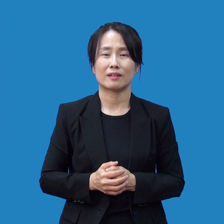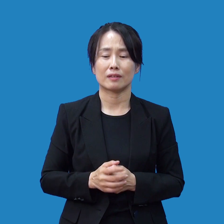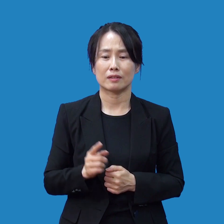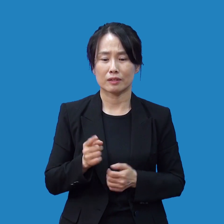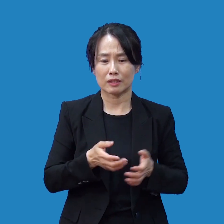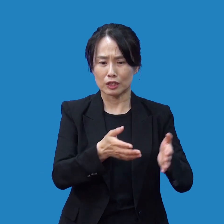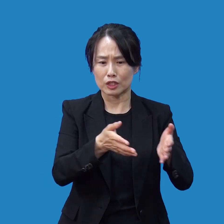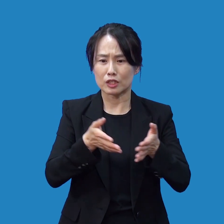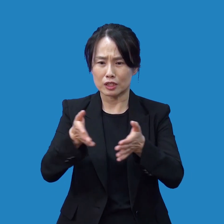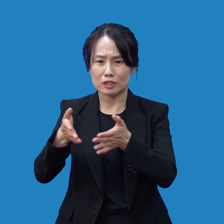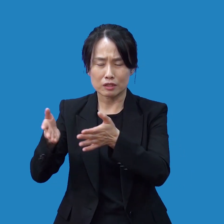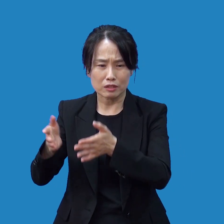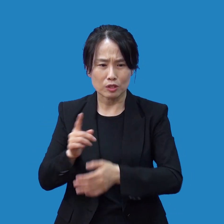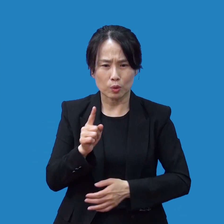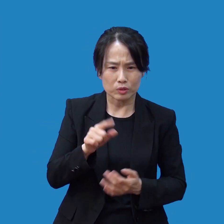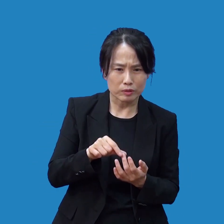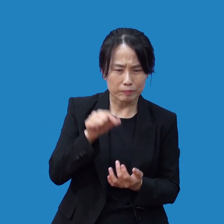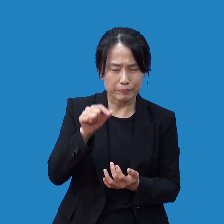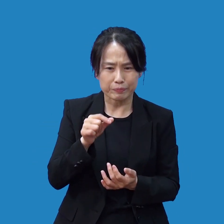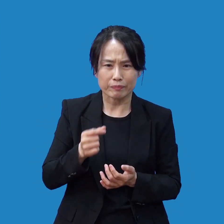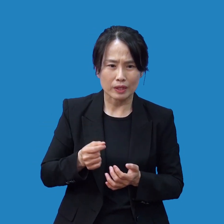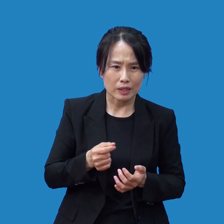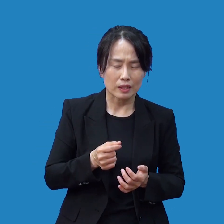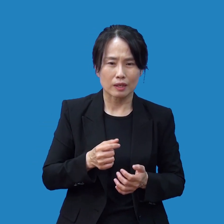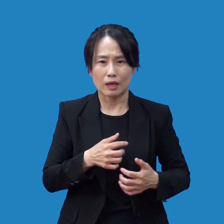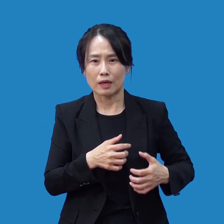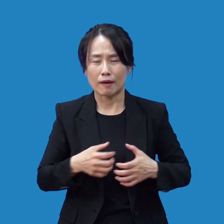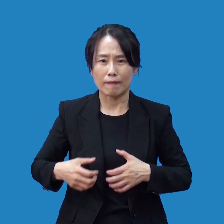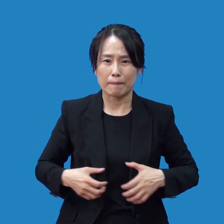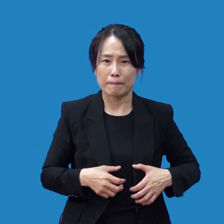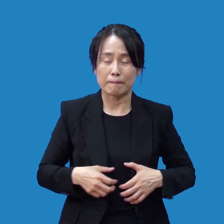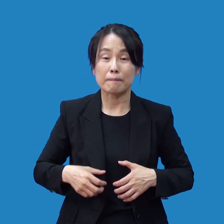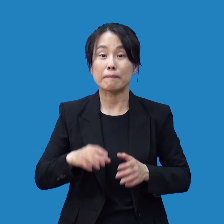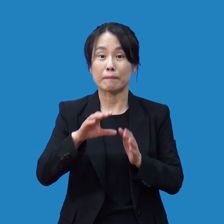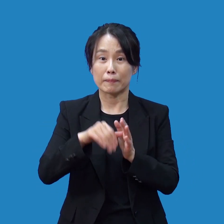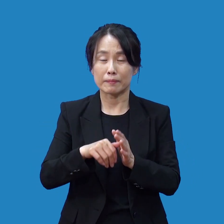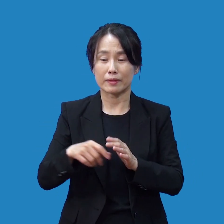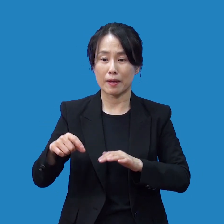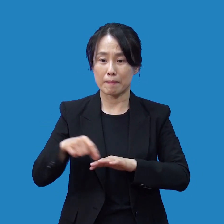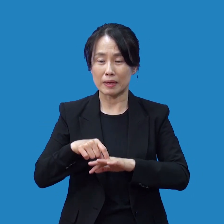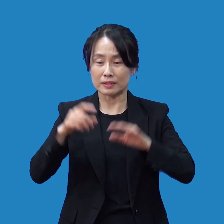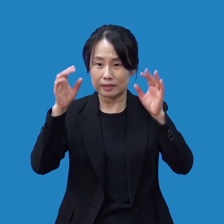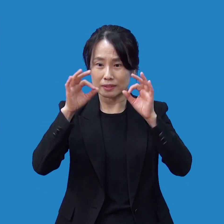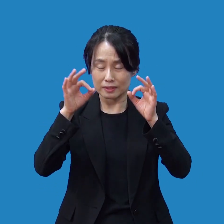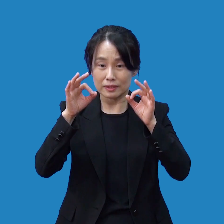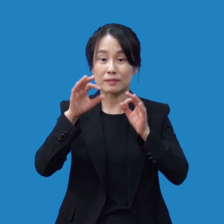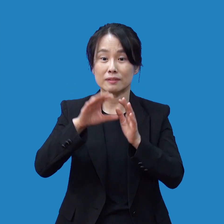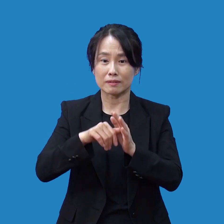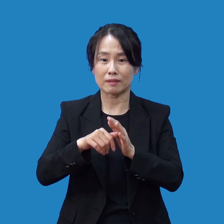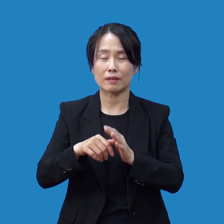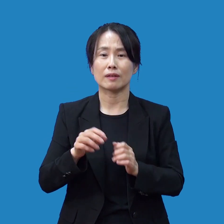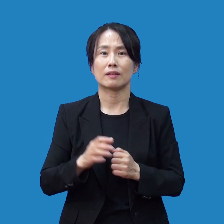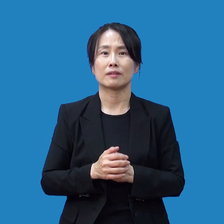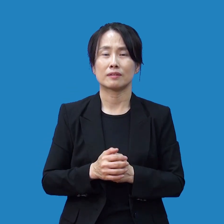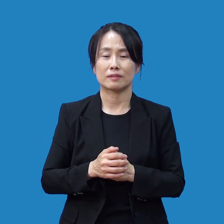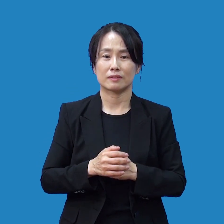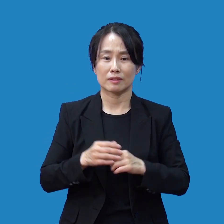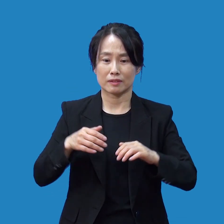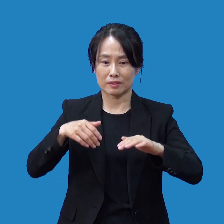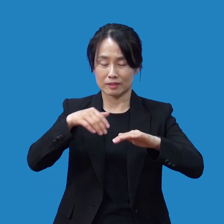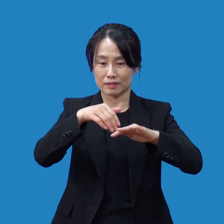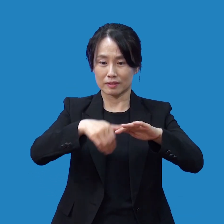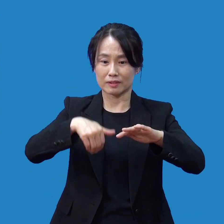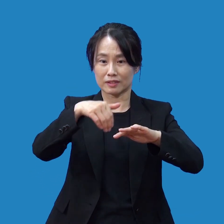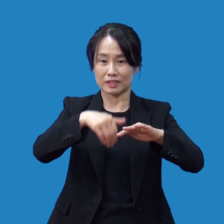길을 갈까 그걸 하는데, 이 반지 원정대가 어쨌든 모리아 광산이라는 이 지하를